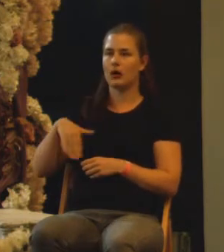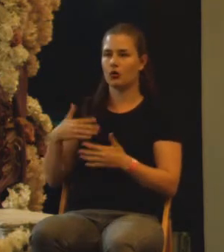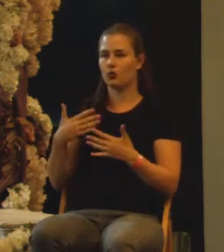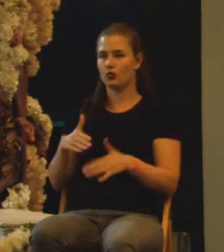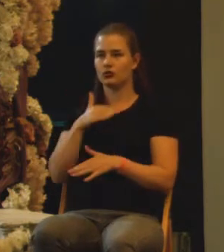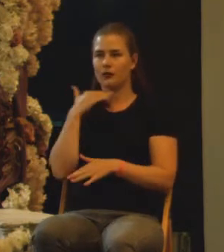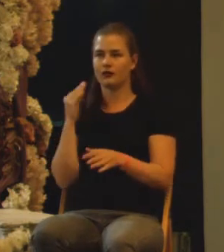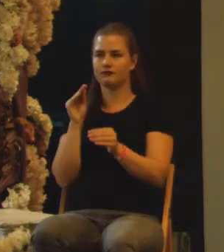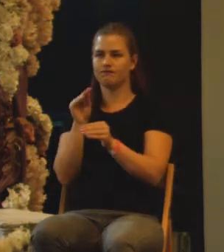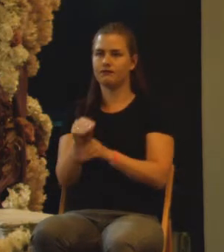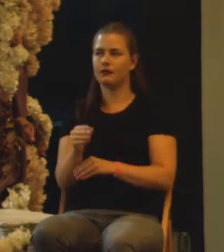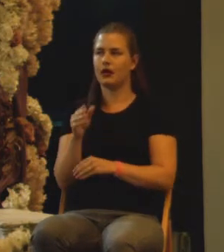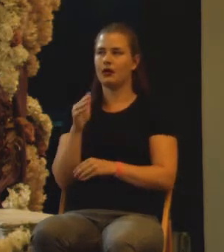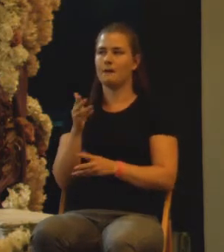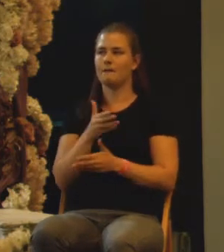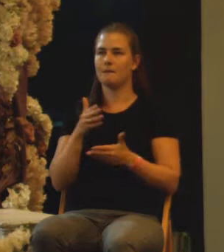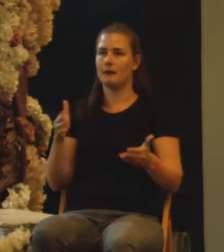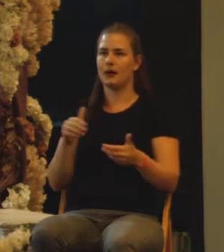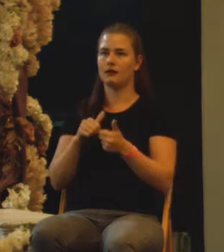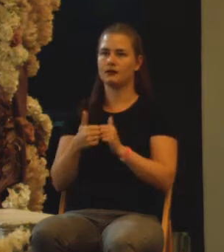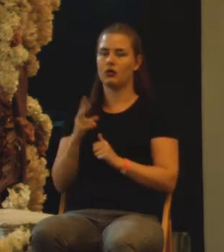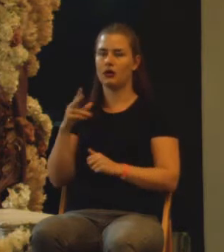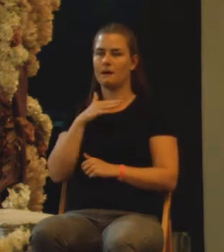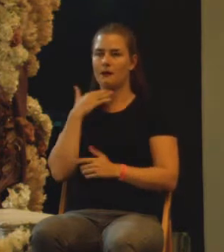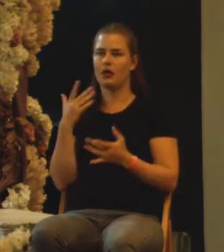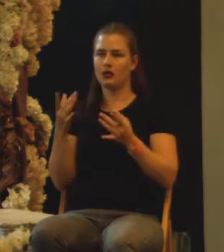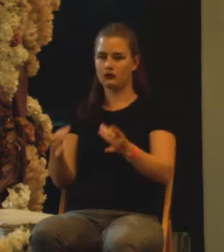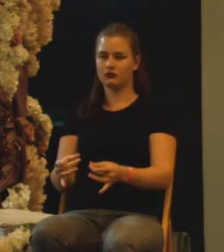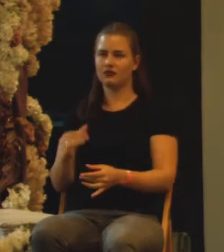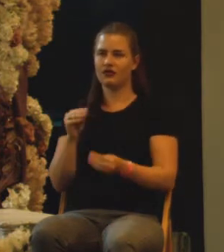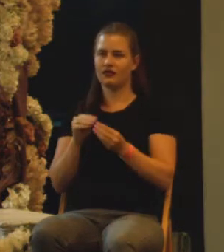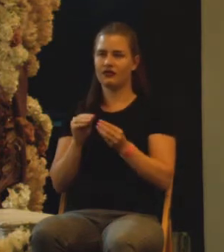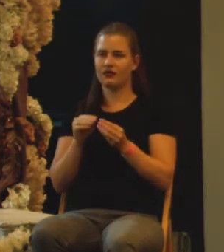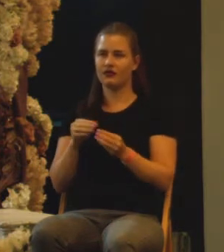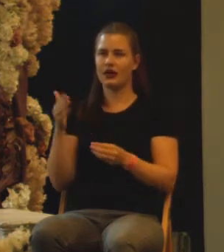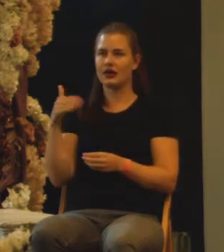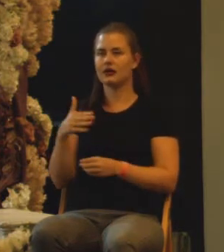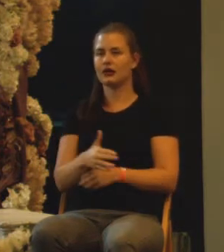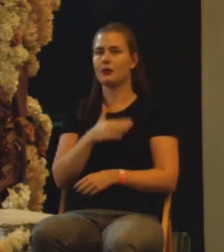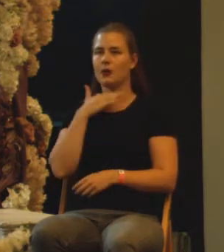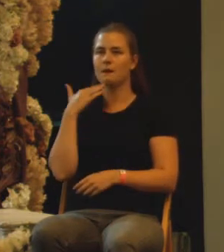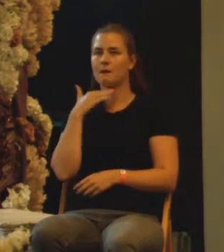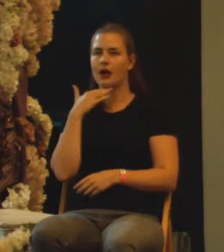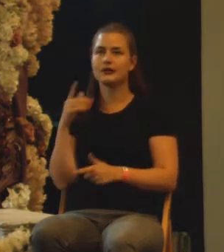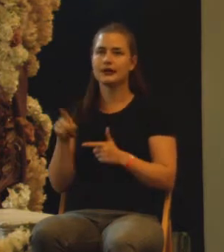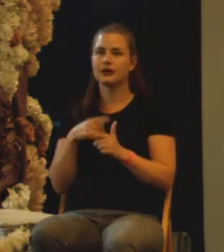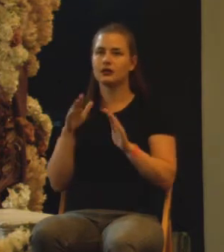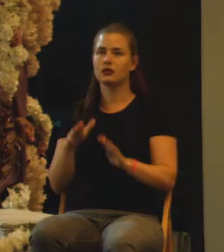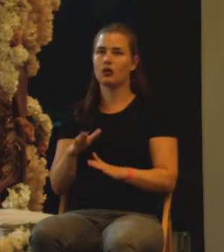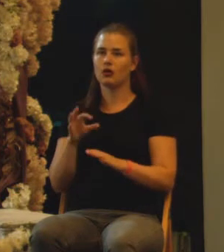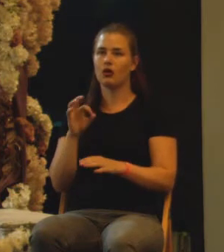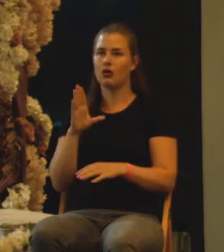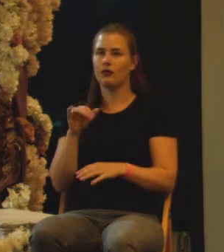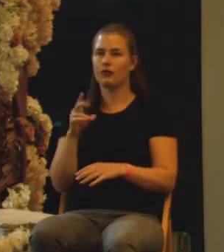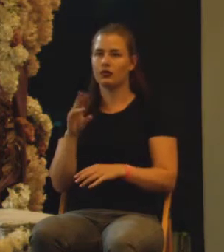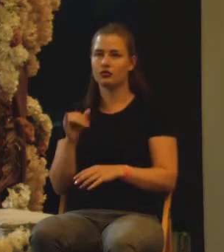уже мясо. Да? Мы все равно к мясу тяготеем, и мы все равно рыбу, мясо, ну или только овощи для вегетарианцев, там,